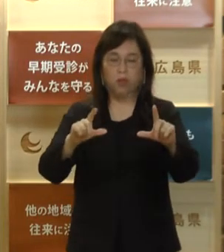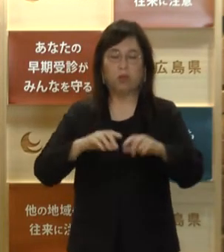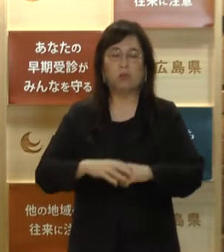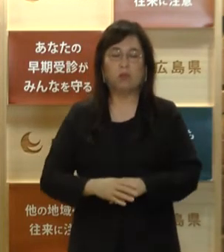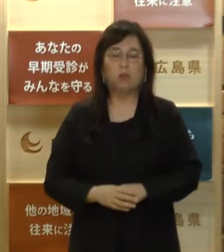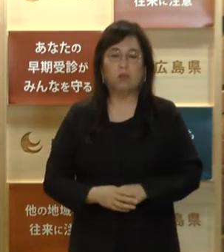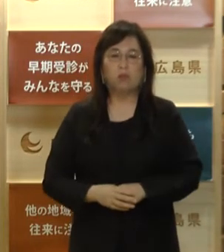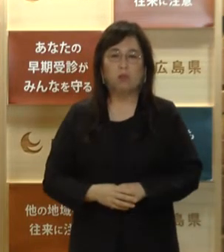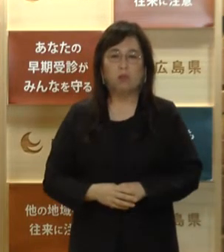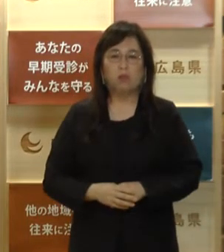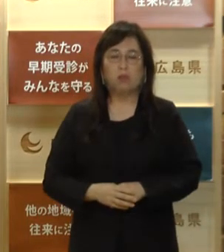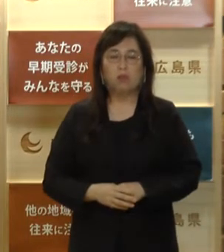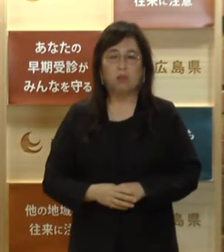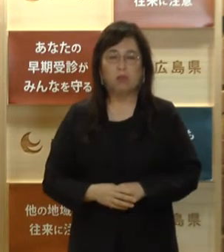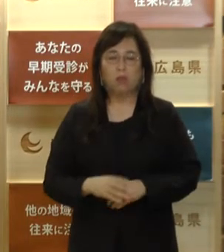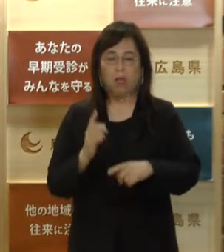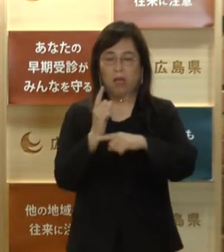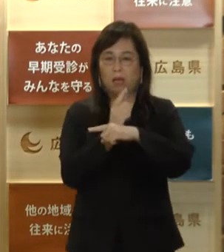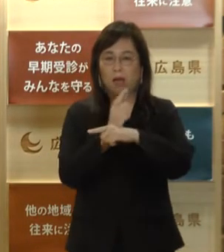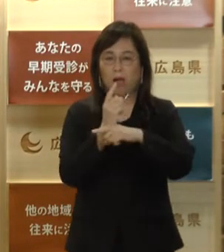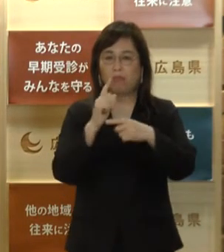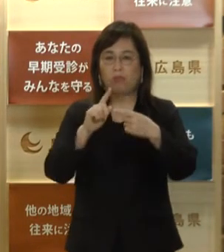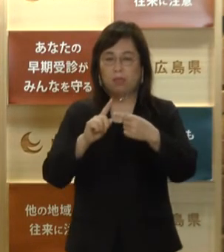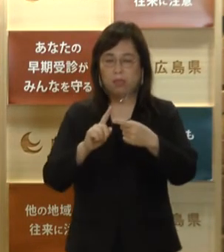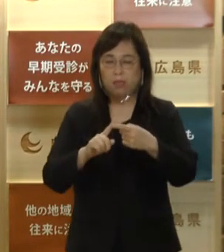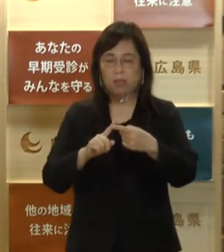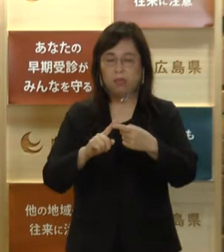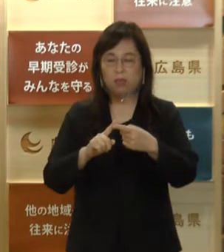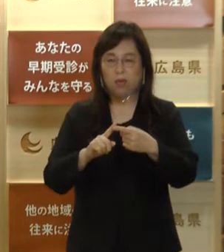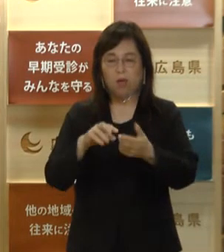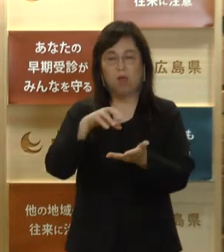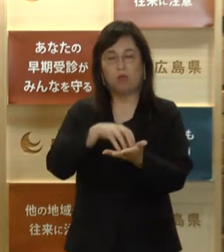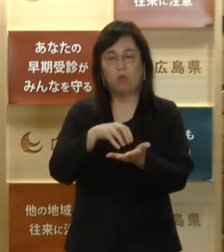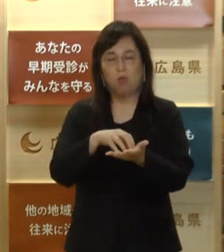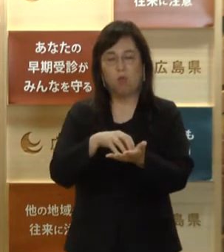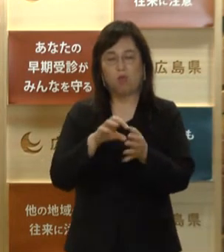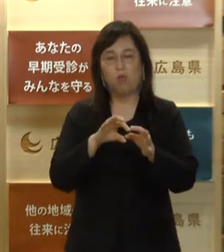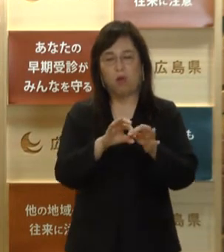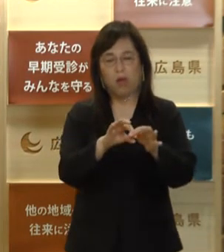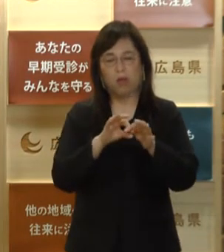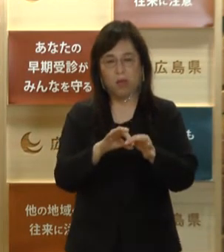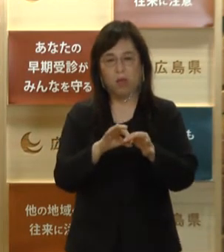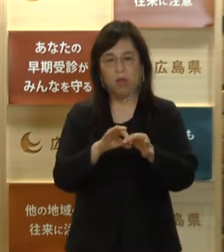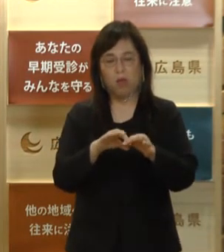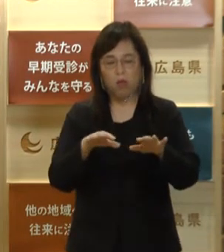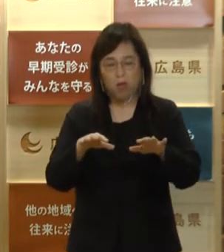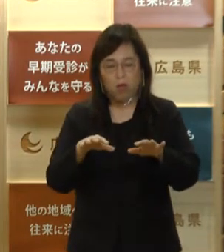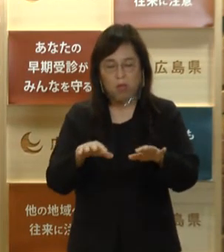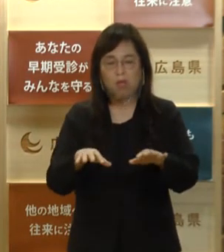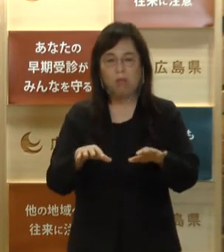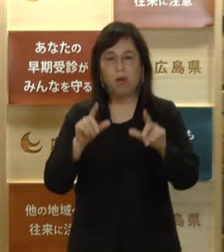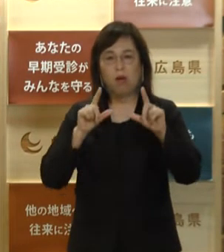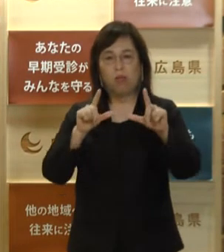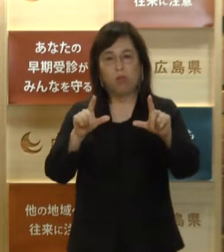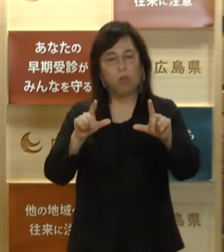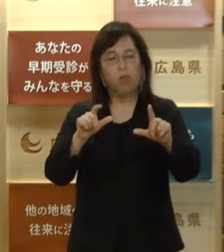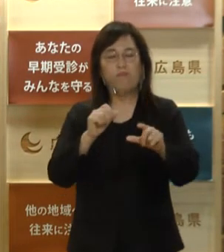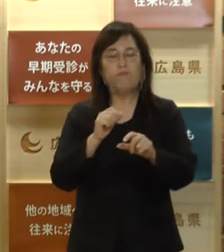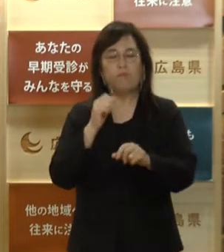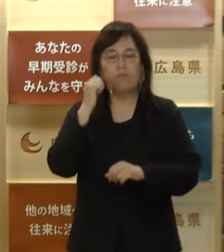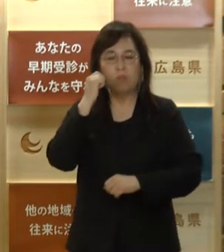その、いわゆる科学的な意味での因果関係を発見させるというのは現時点では難しいところですけれども